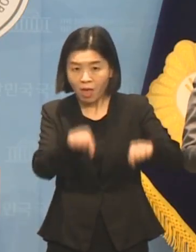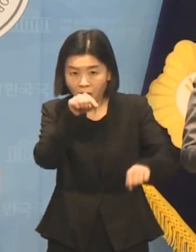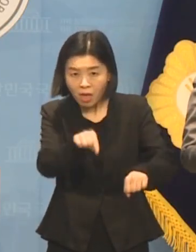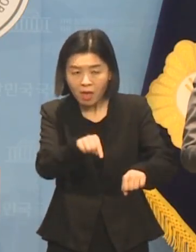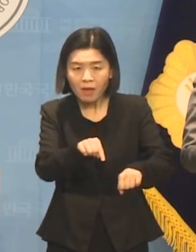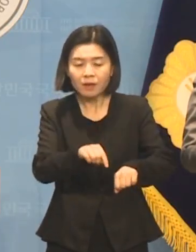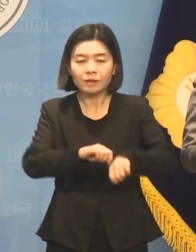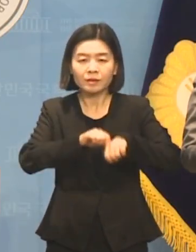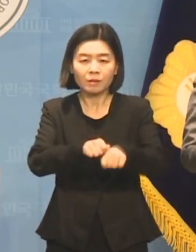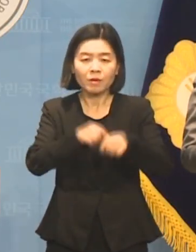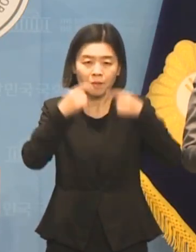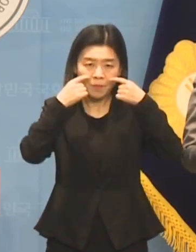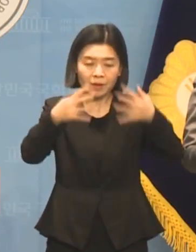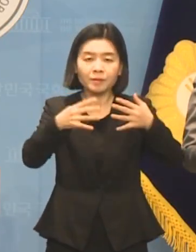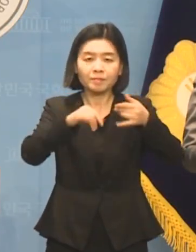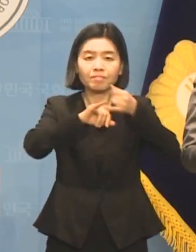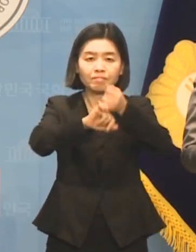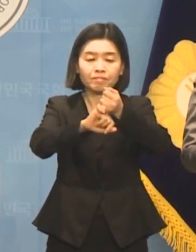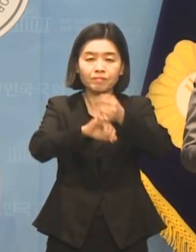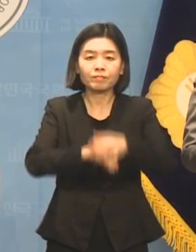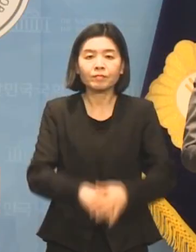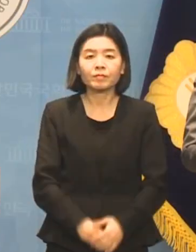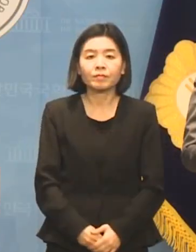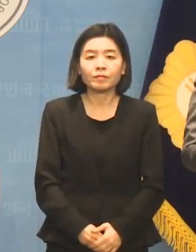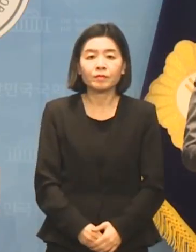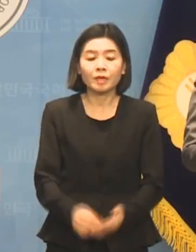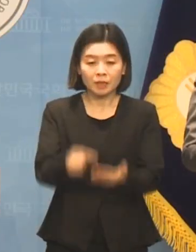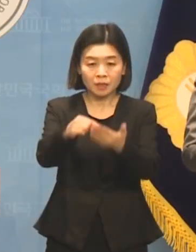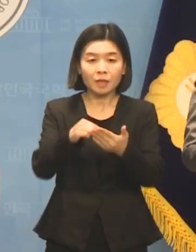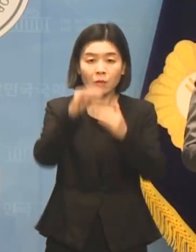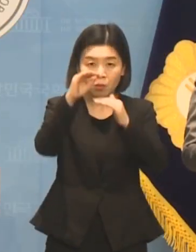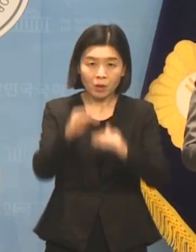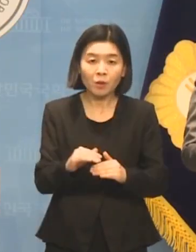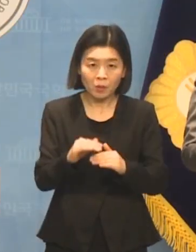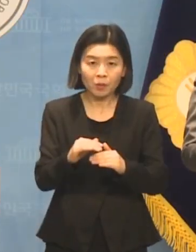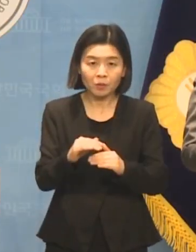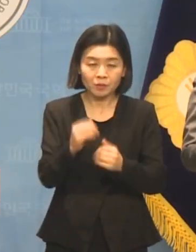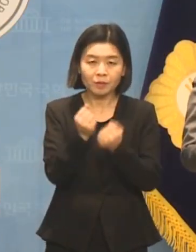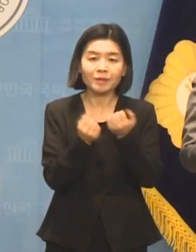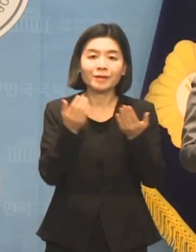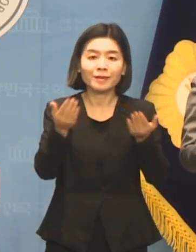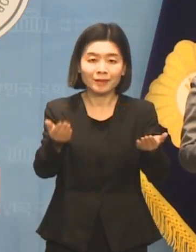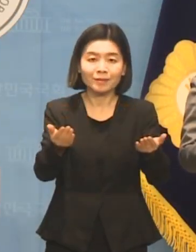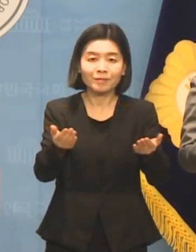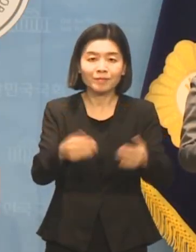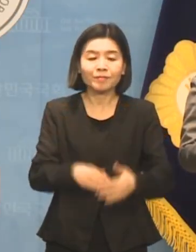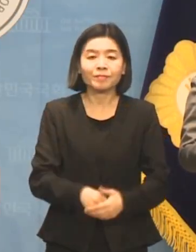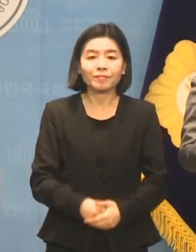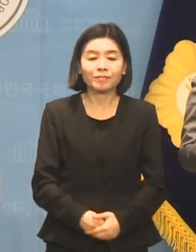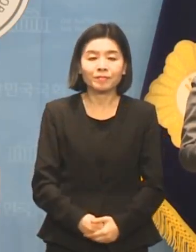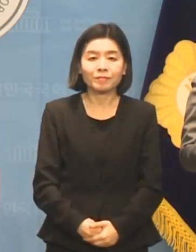책임을 묻겠다는 말씀을 드리겠습니다. 주요 제보 내용은 양문석 의원님이 말씀하시겠습니다.